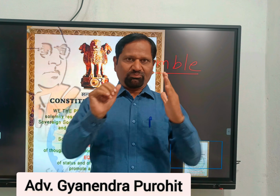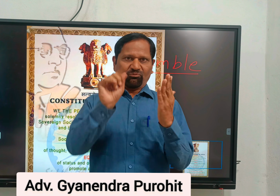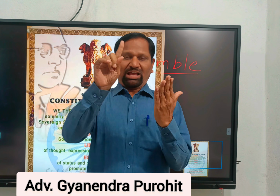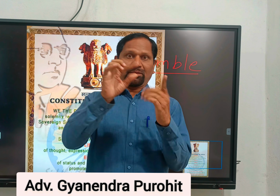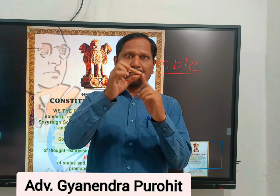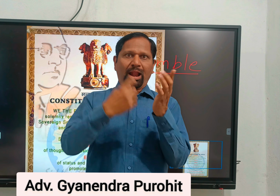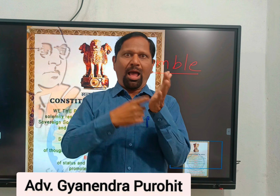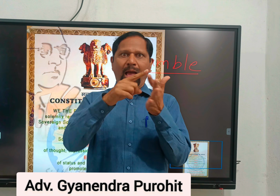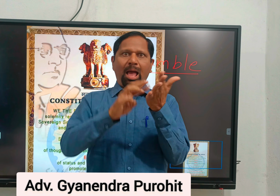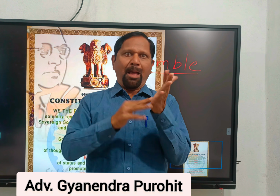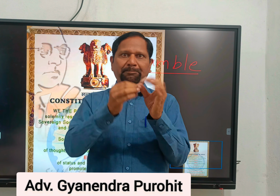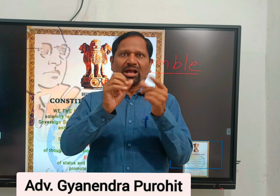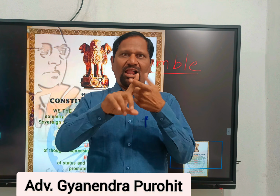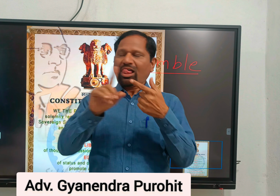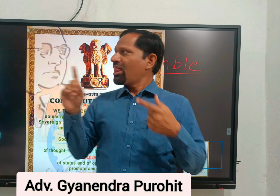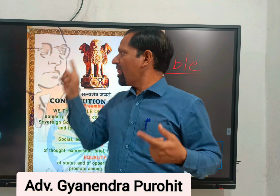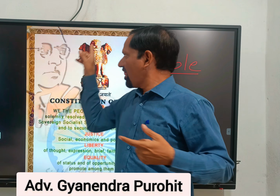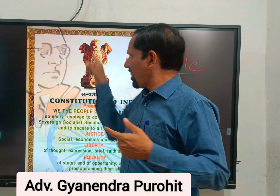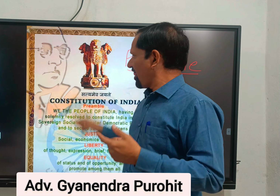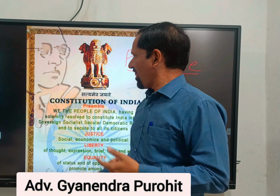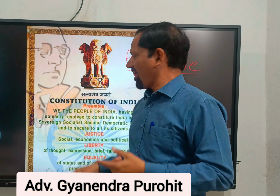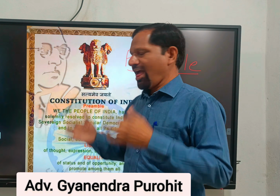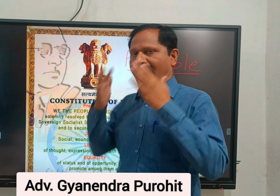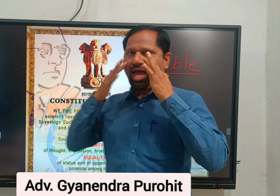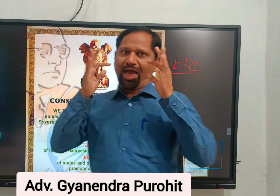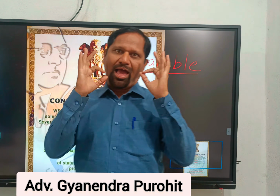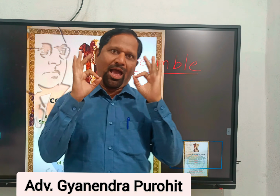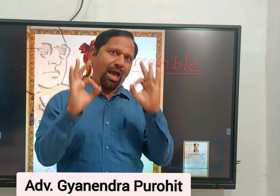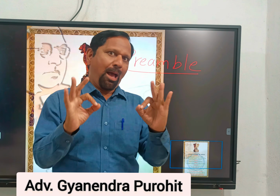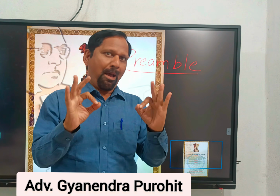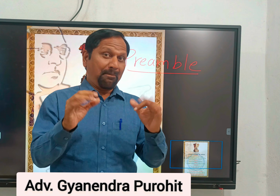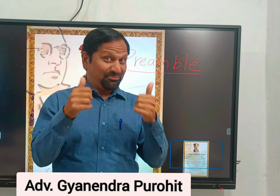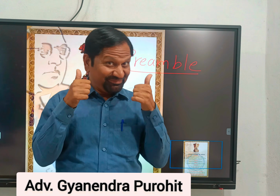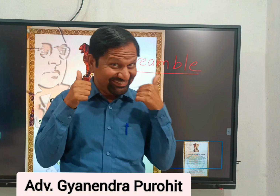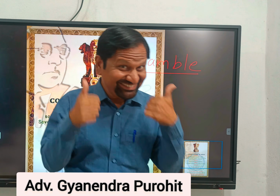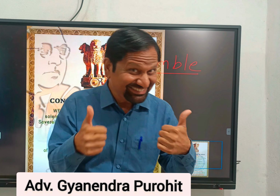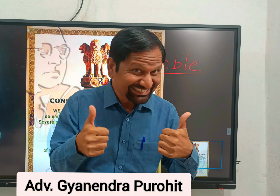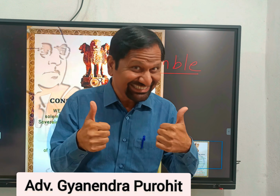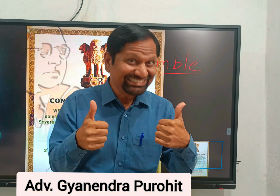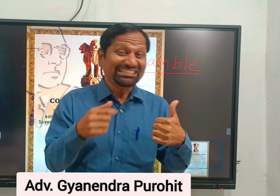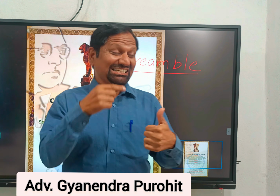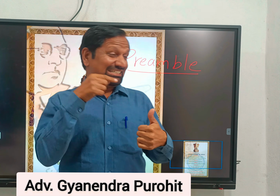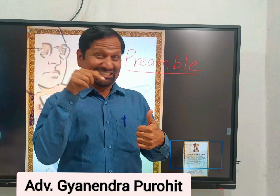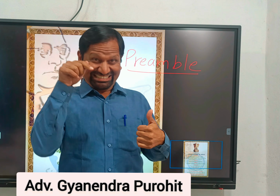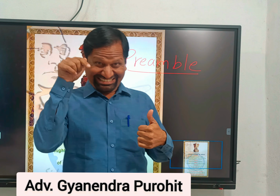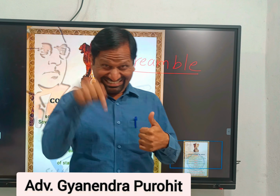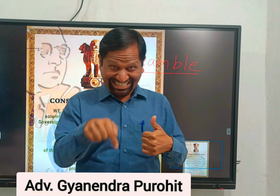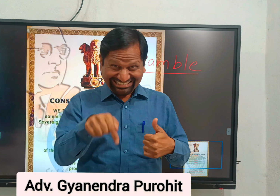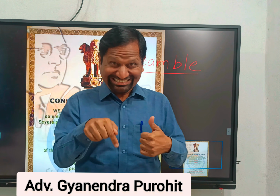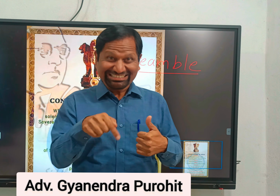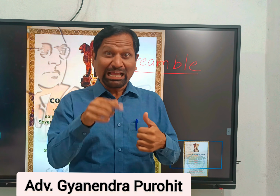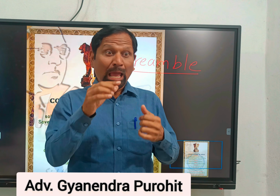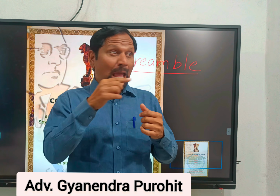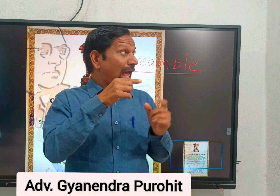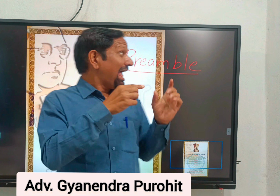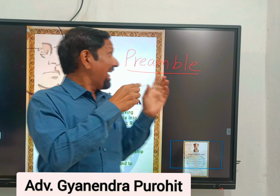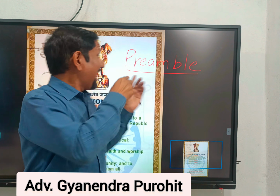हैं। हम सभी इसके मालिक हैं और ये हमको बोध कराता है कि हम ही